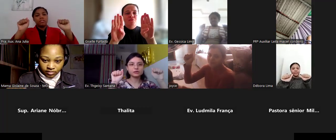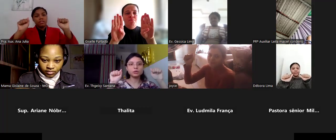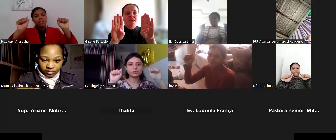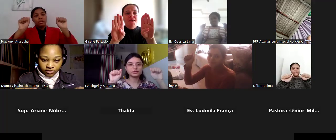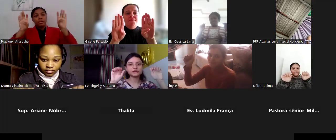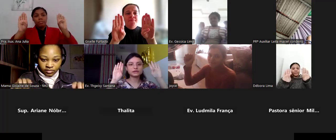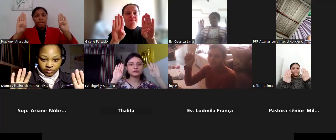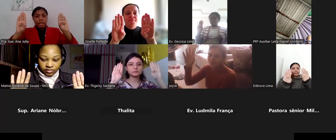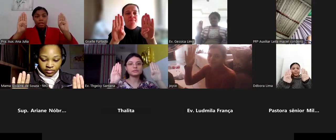B,